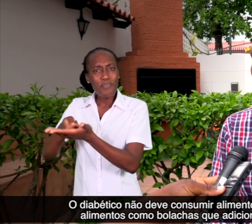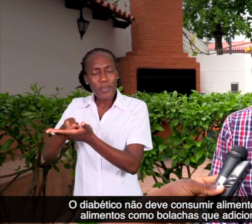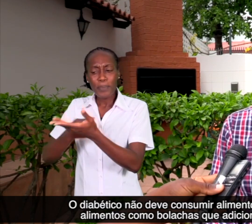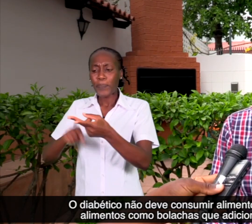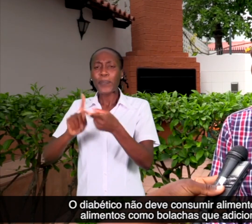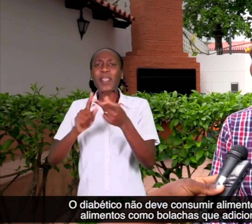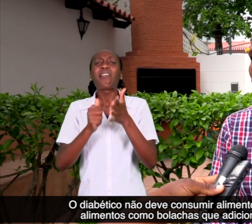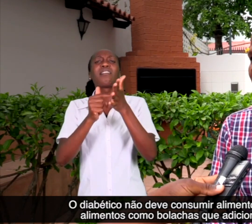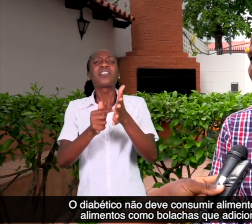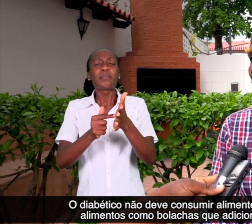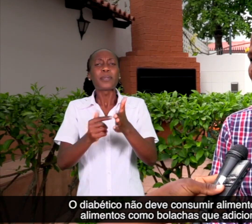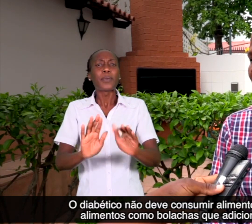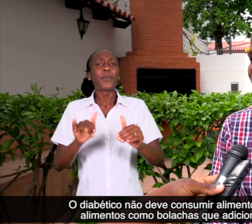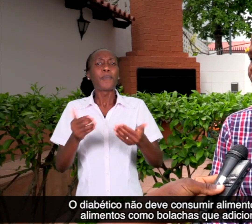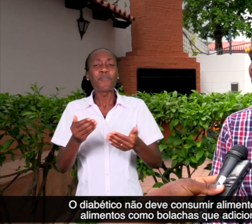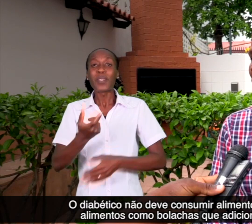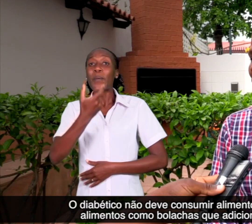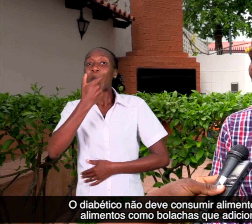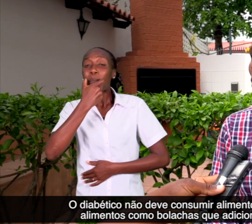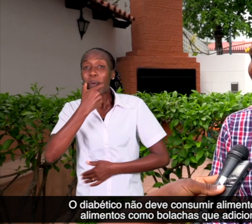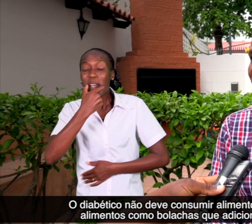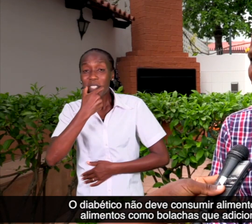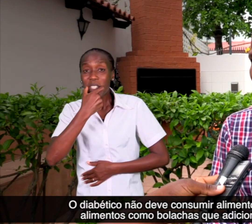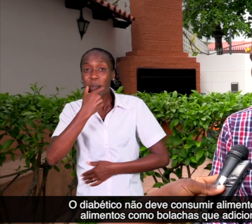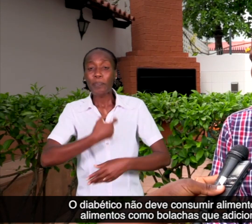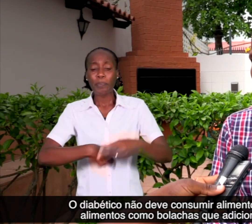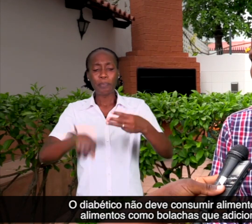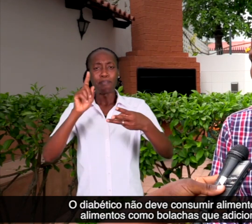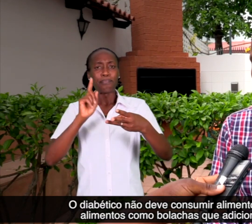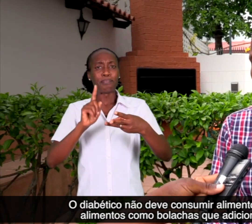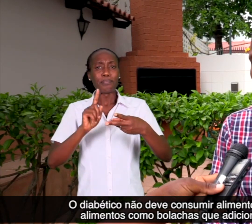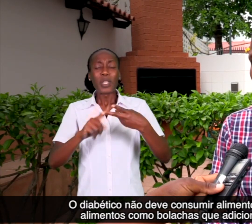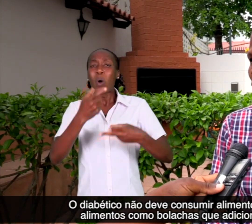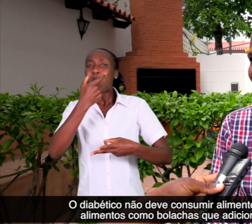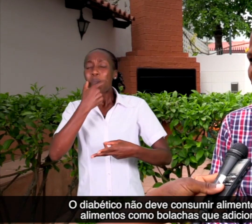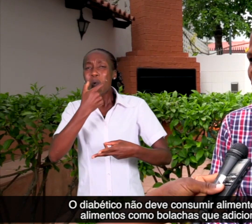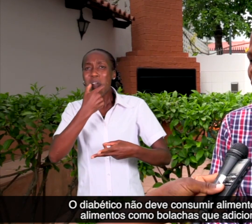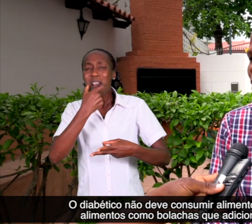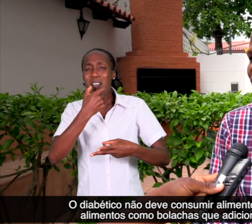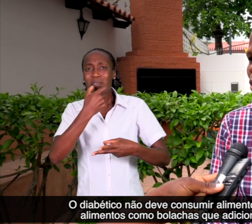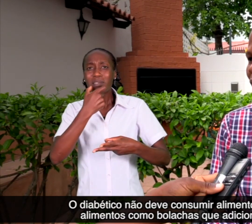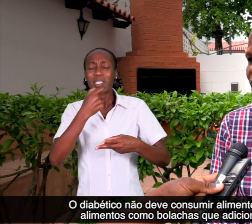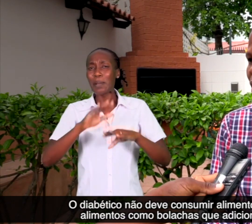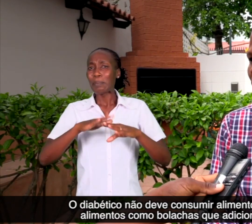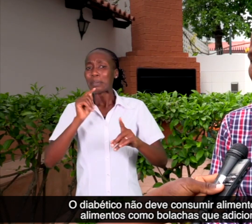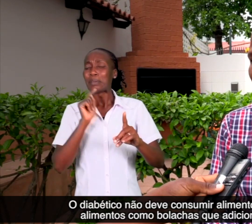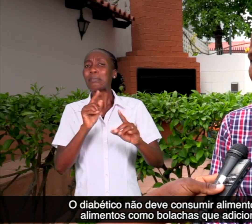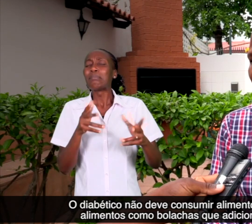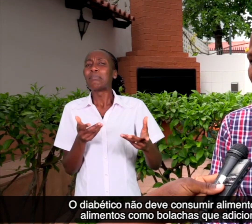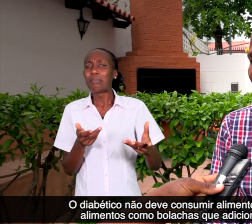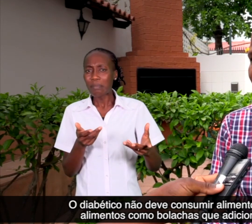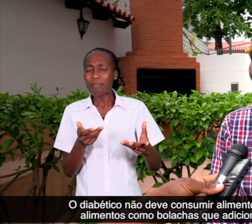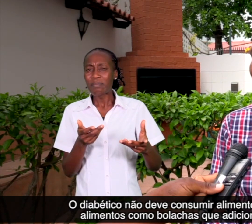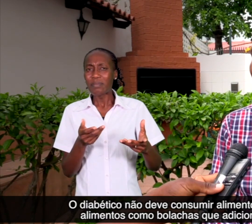a alimentos como, por exemplo, as bolachas, ok? Isto é, as bolachas, principalmente as bolachas